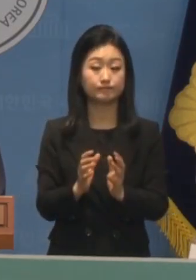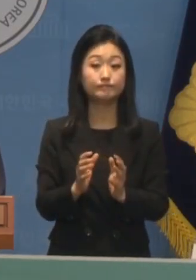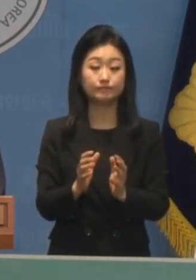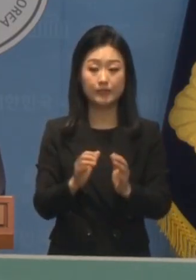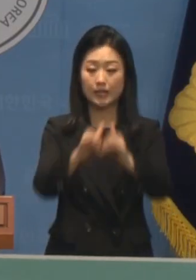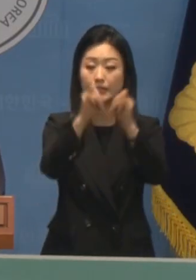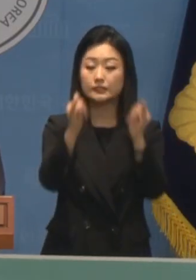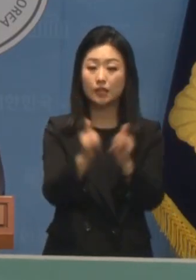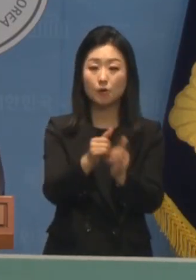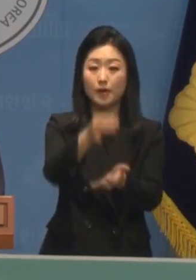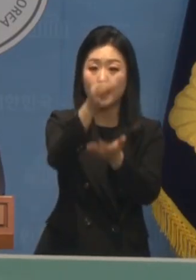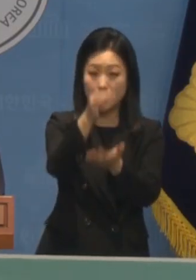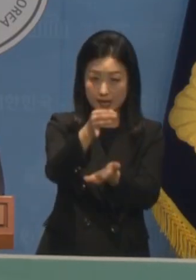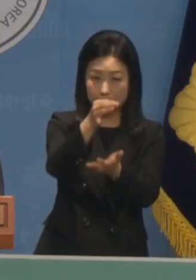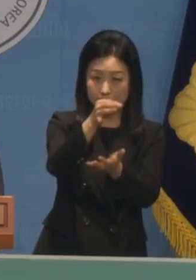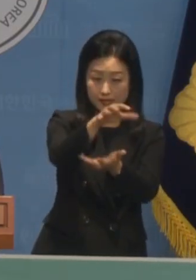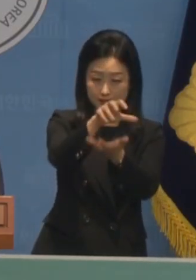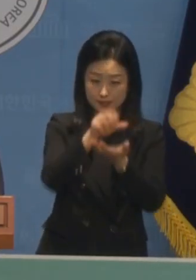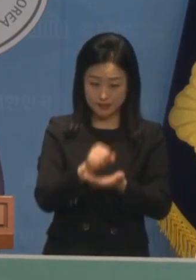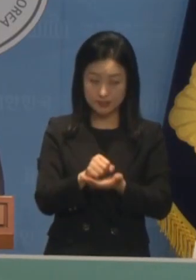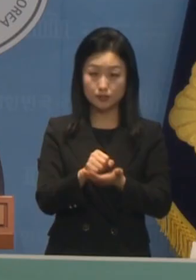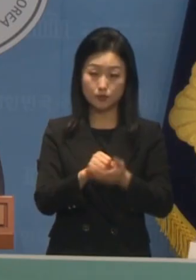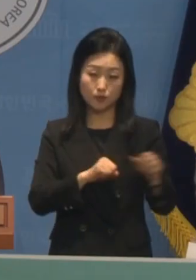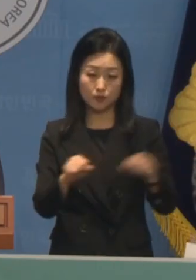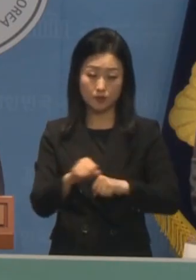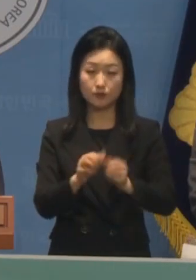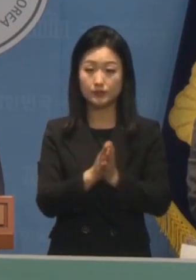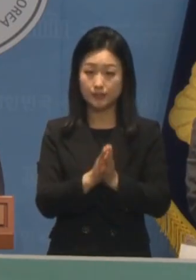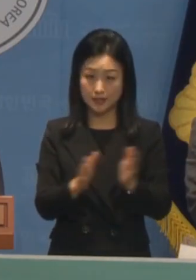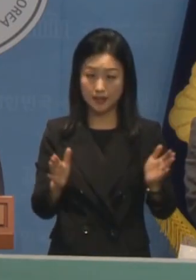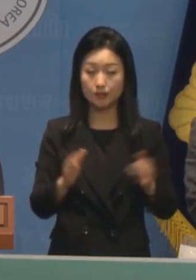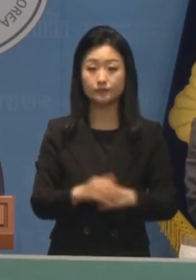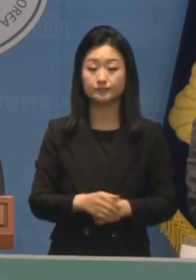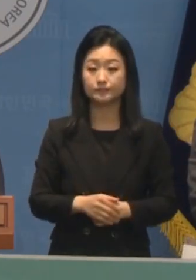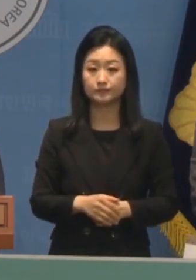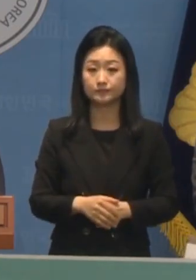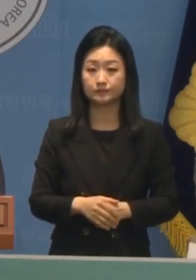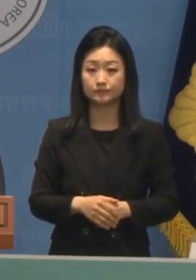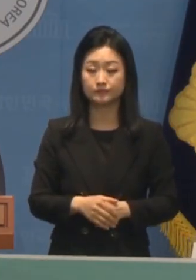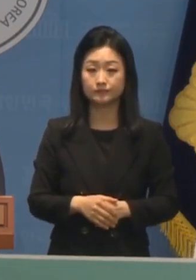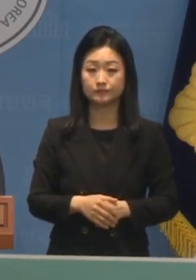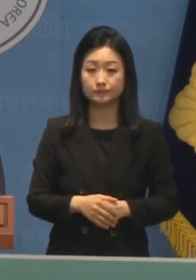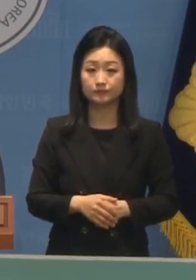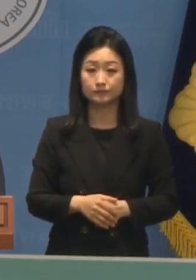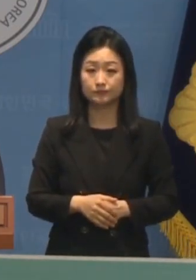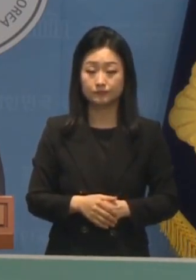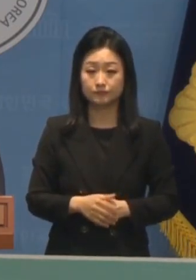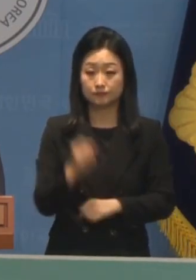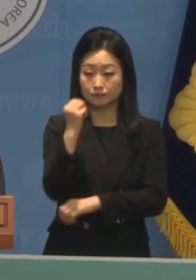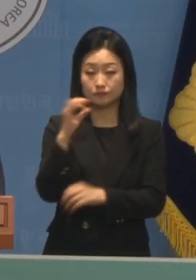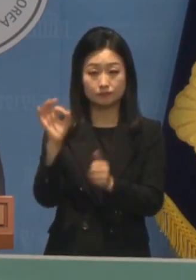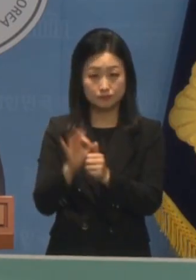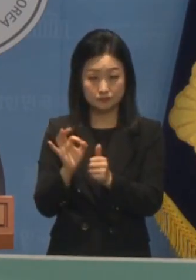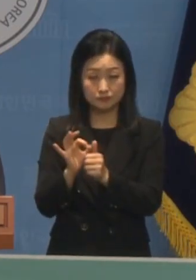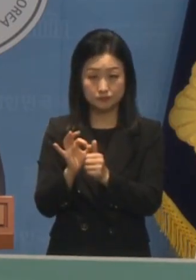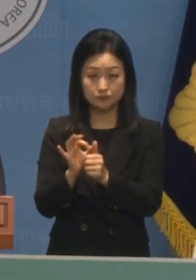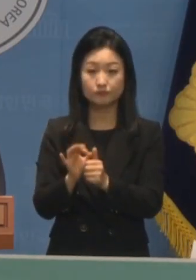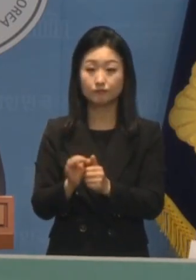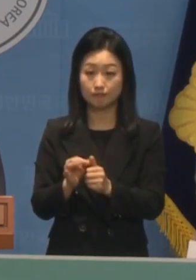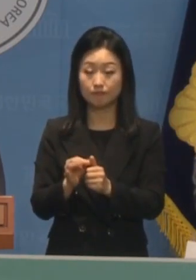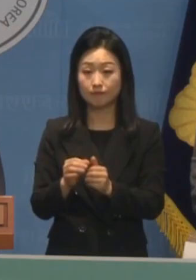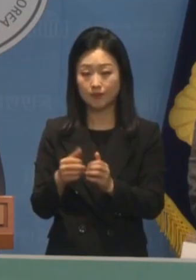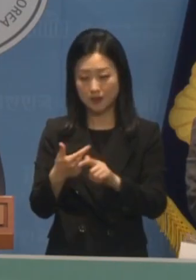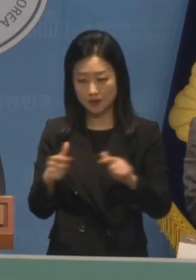사회의 중요한 화두로 재구성한다는 점에서 공통점을 갖고 있습니다. 기본소득은 공유부 분배 정의를